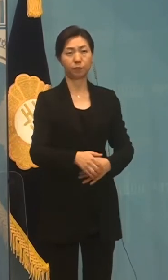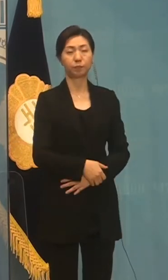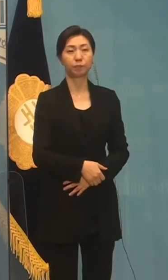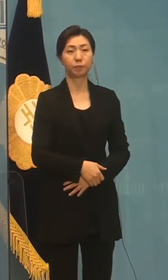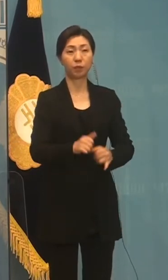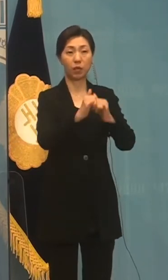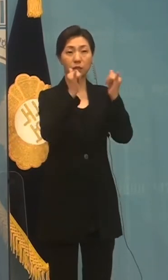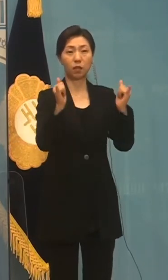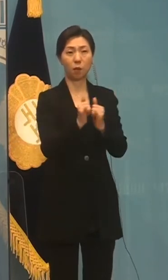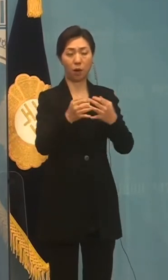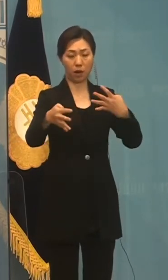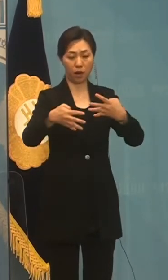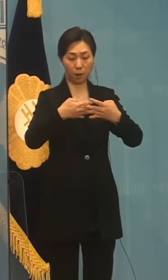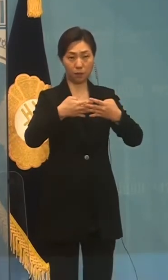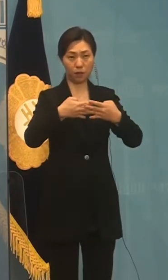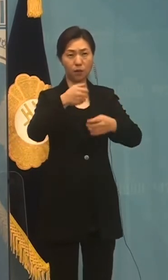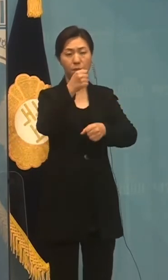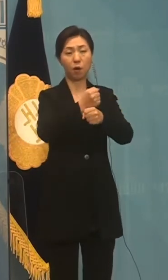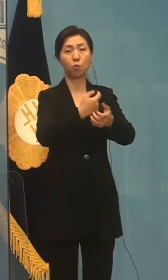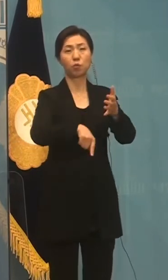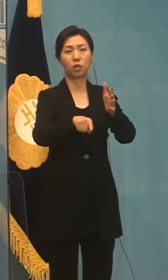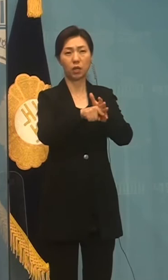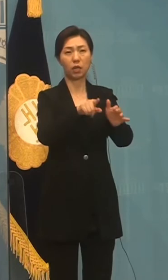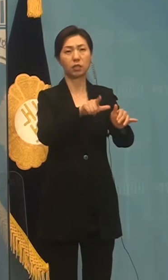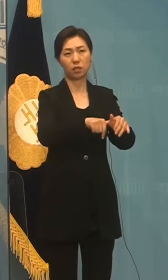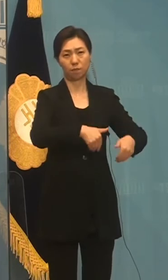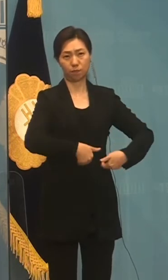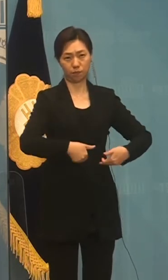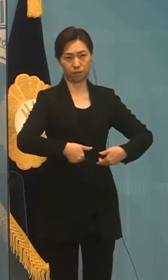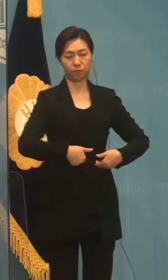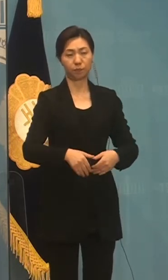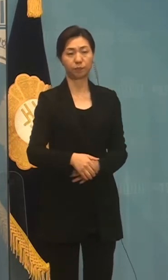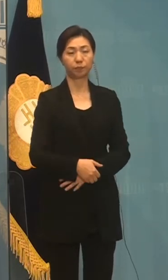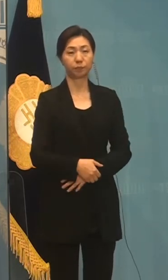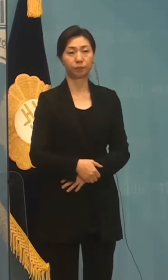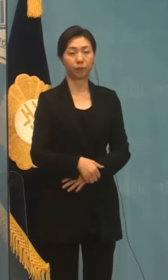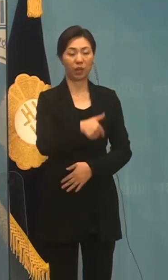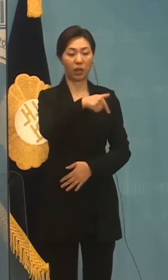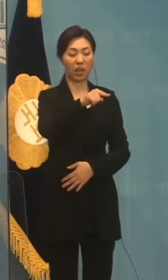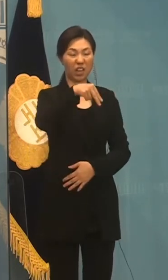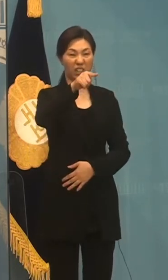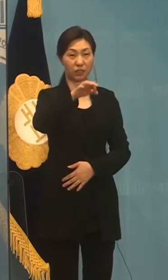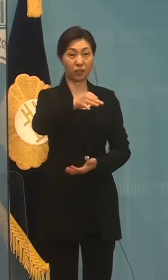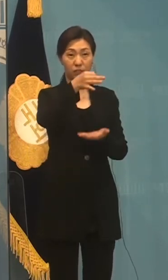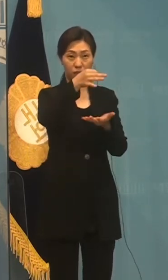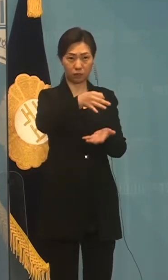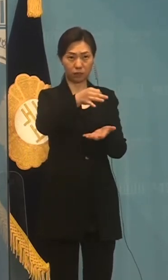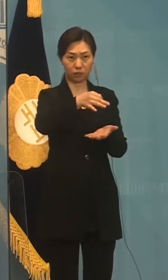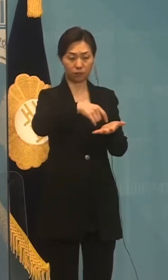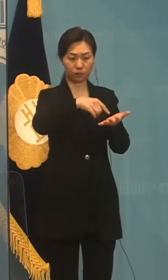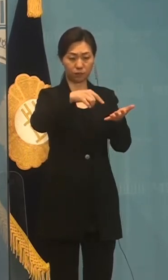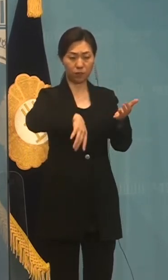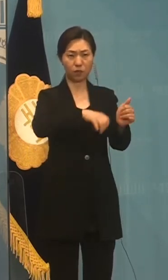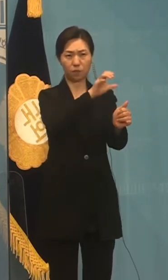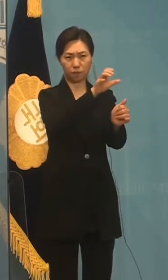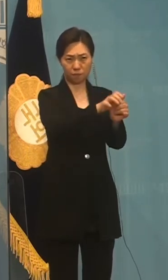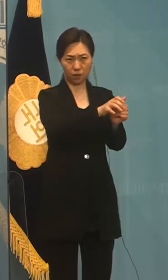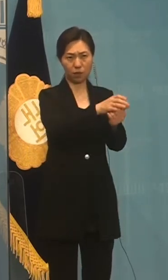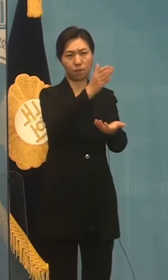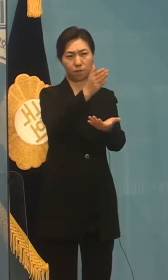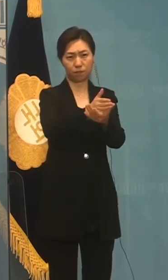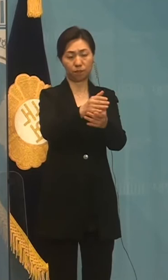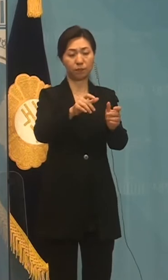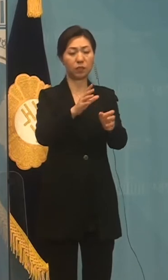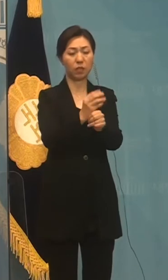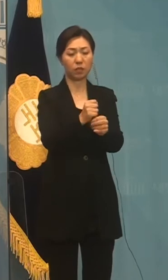그 사회적 합의를 이루기 위한 시간이 필요합니다. 가상자산 과세 유예를 요청하는